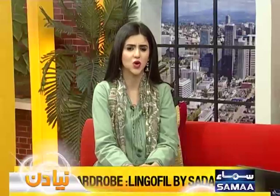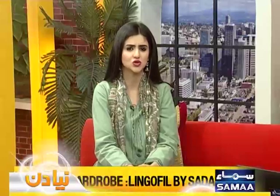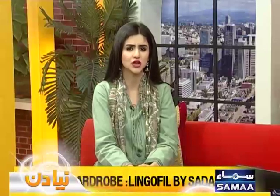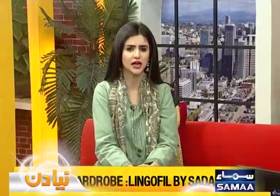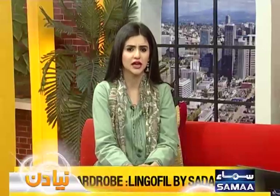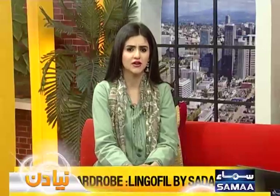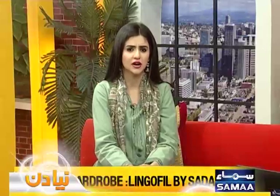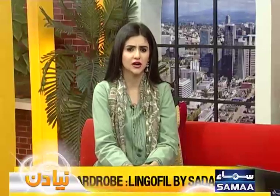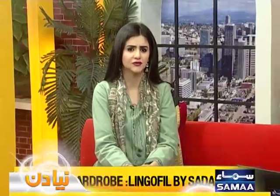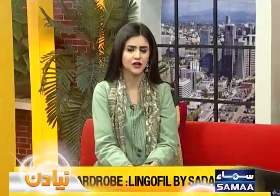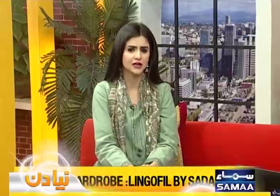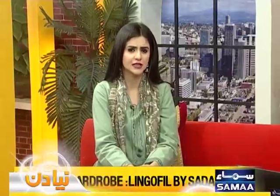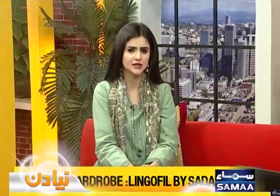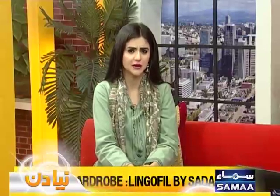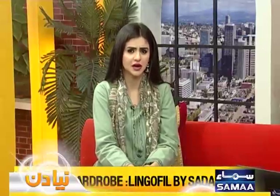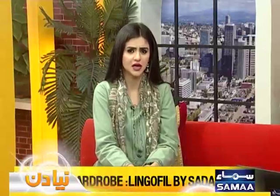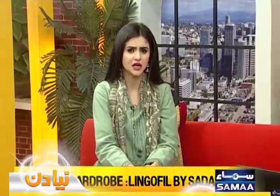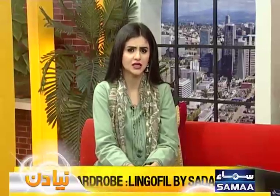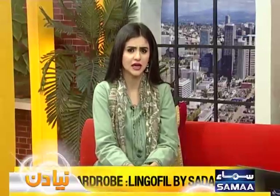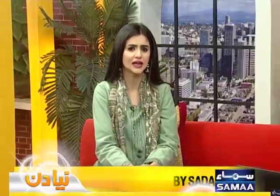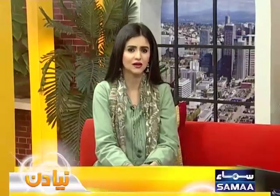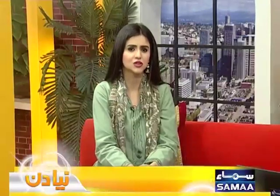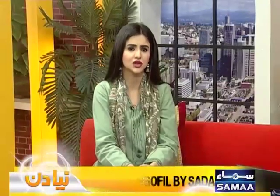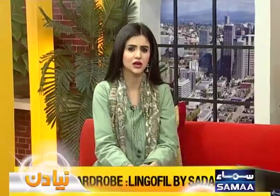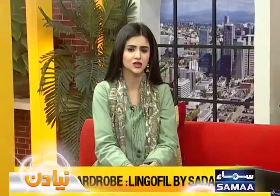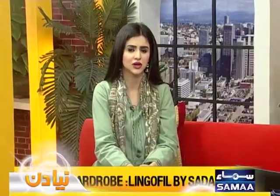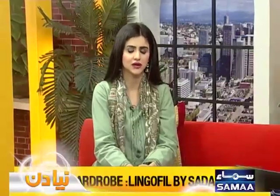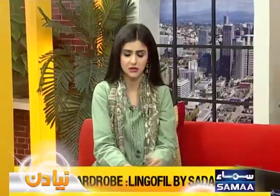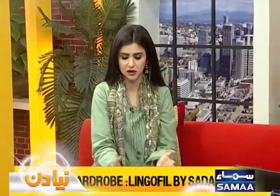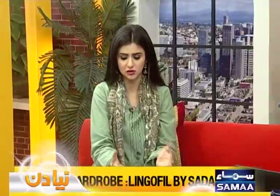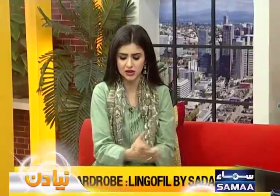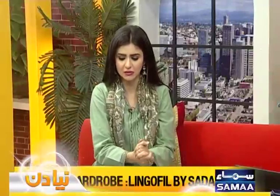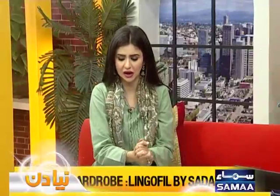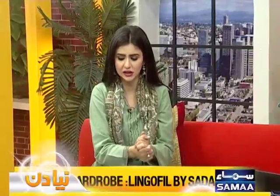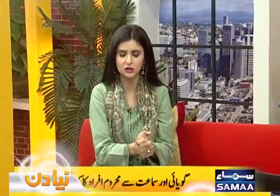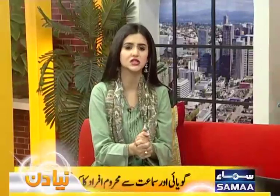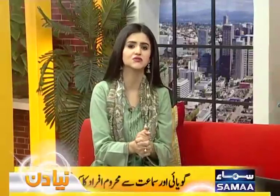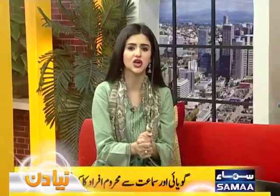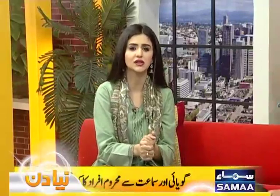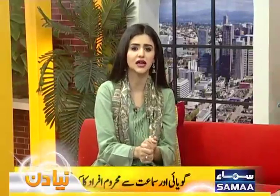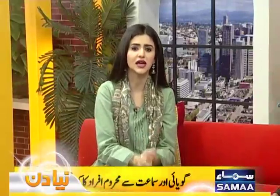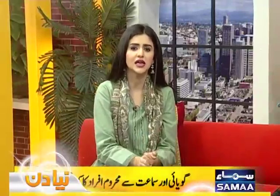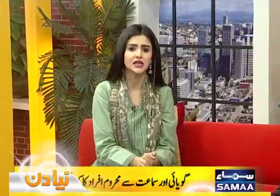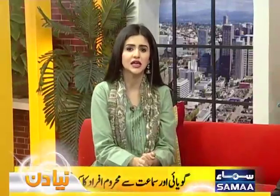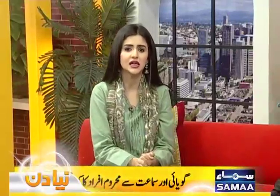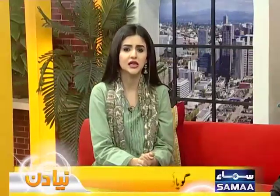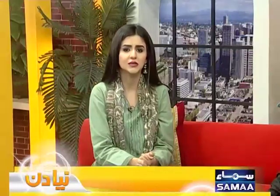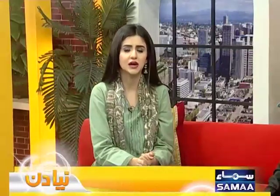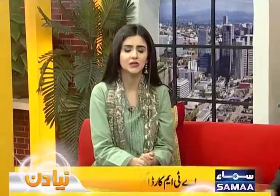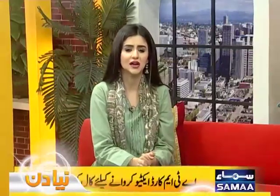हमारे साथ मौजूद है फरा असलम साहिबा, साइन लैंग्वेज जो हैं उनसे हम बात करते हैं, उनसे हम जानते हैं